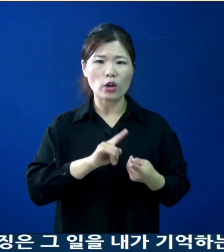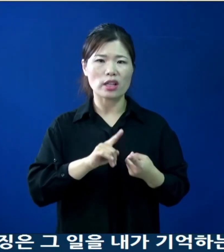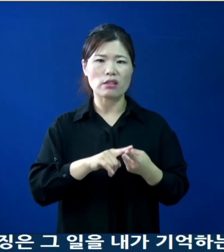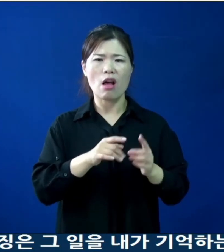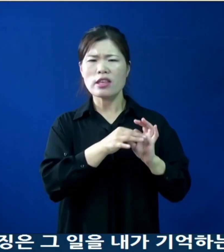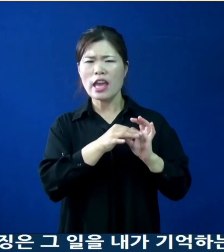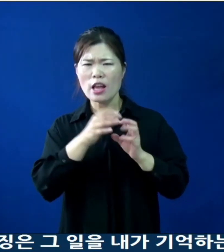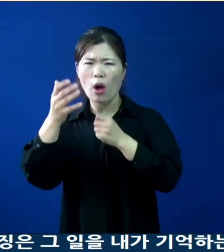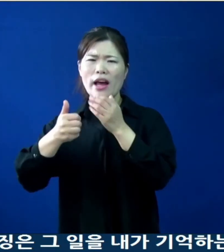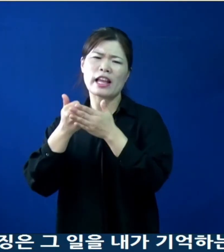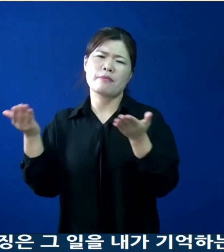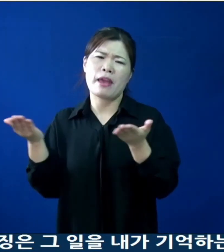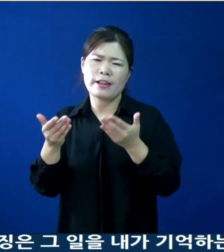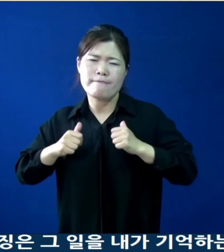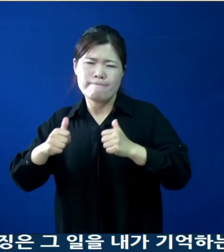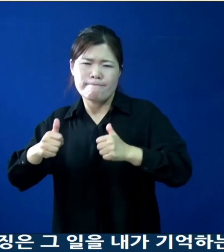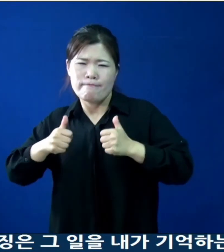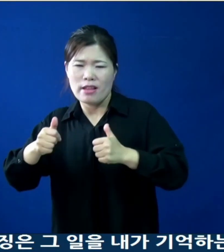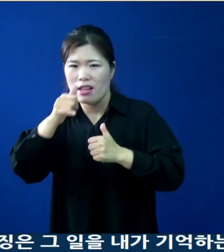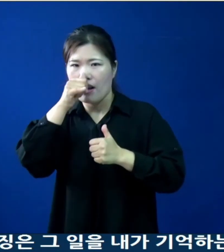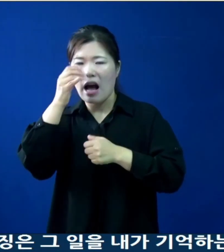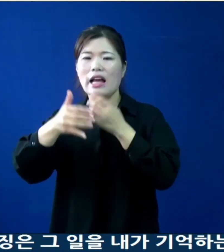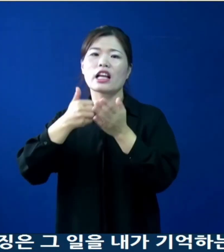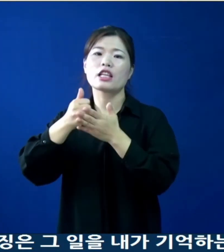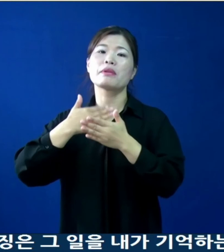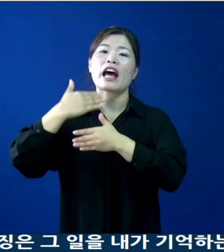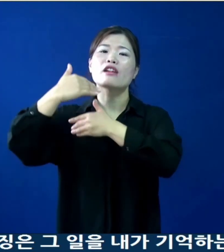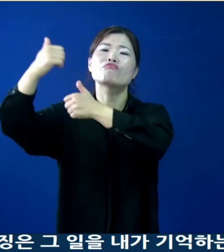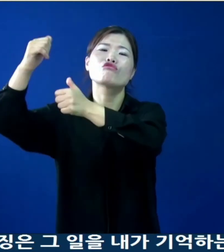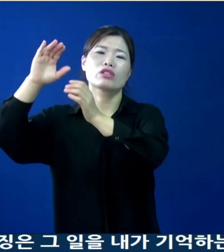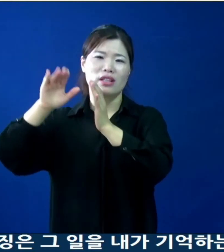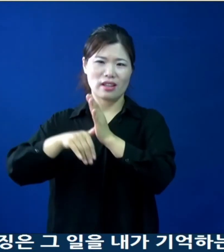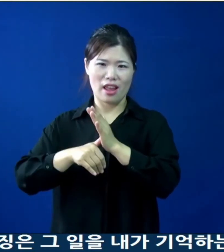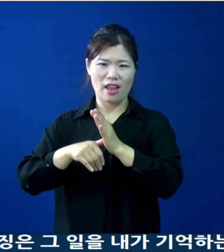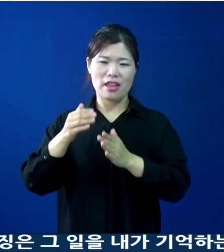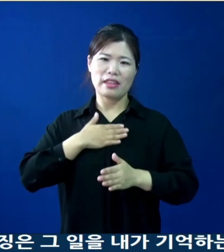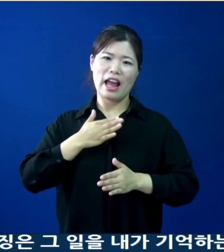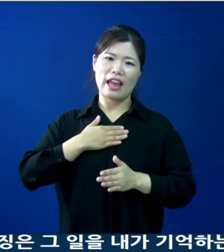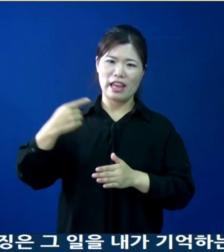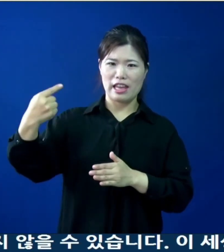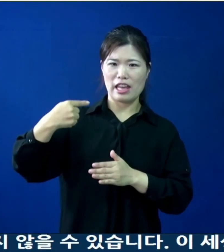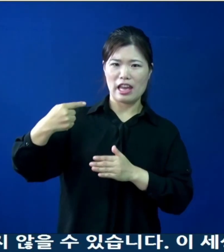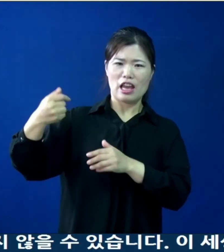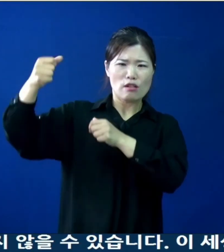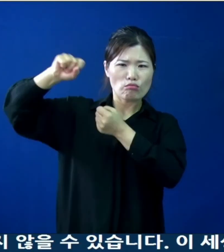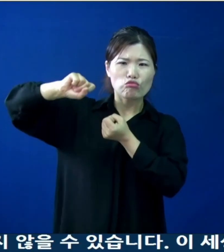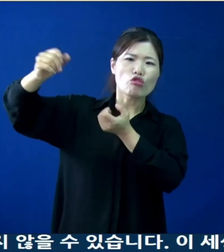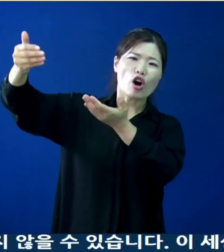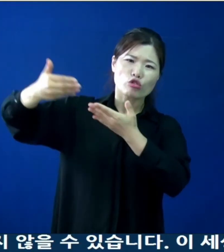있는 힘이 하나님이 나를 부르셨대 그때에 우리에게 부어주셨던 은혜,